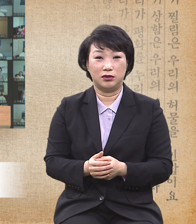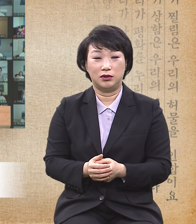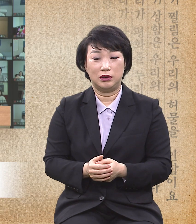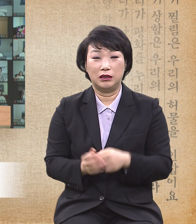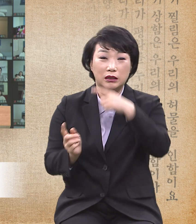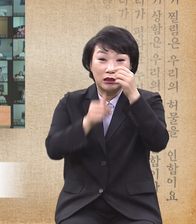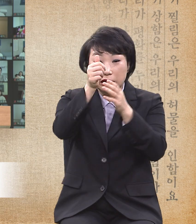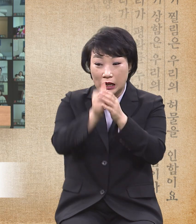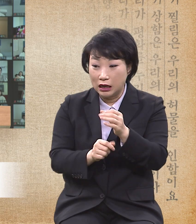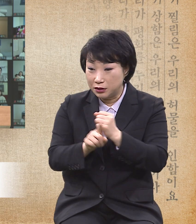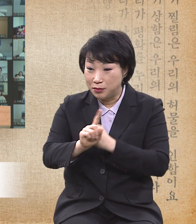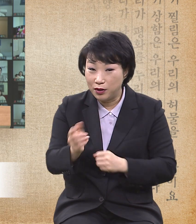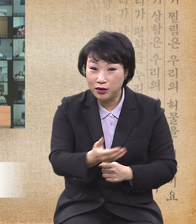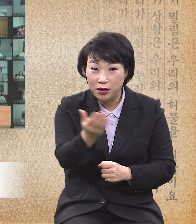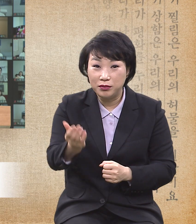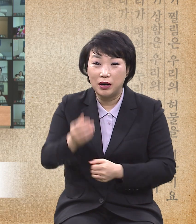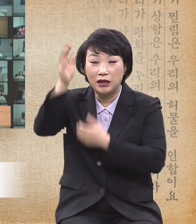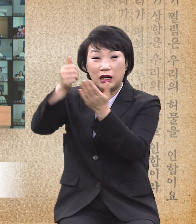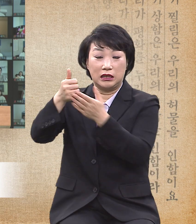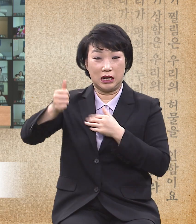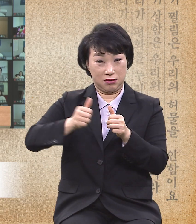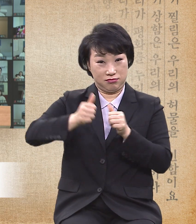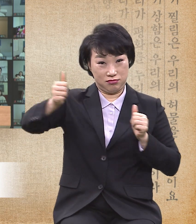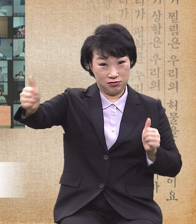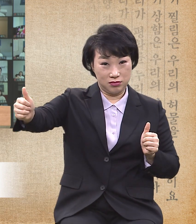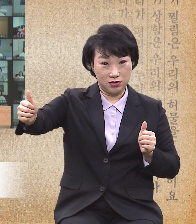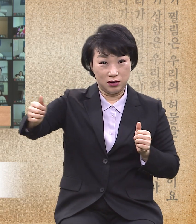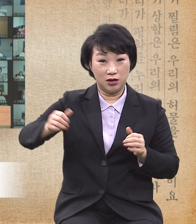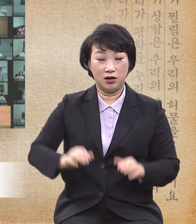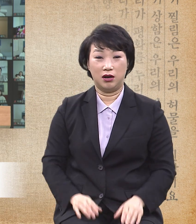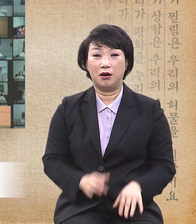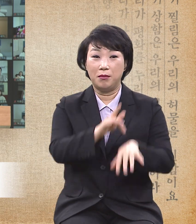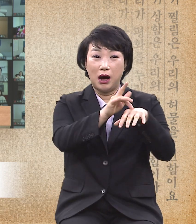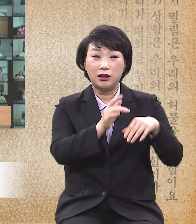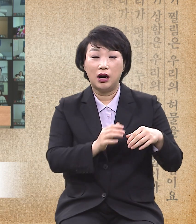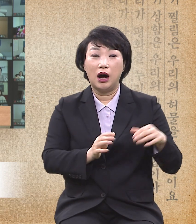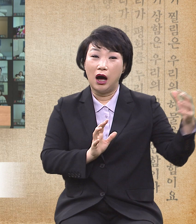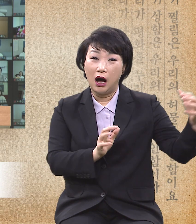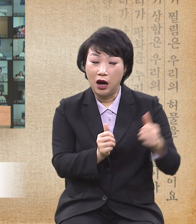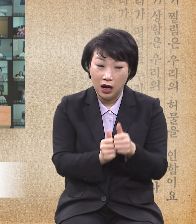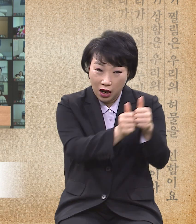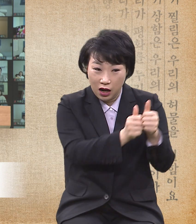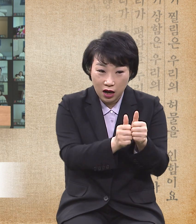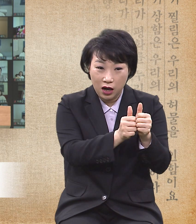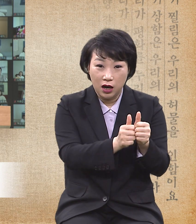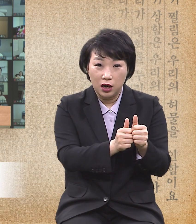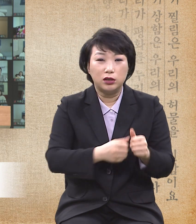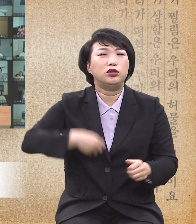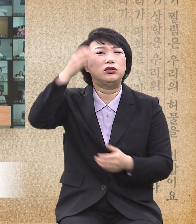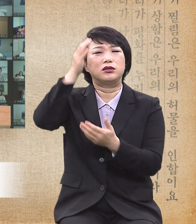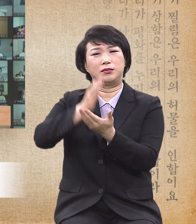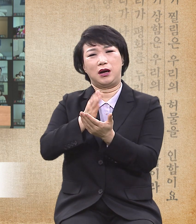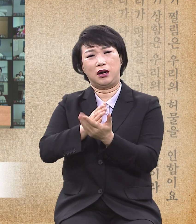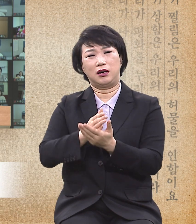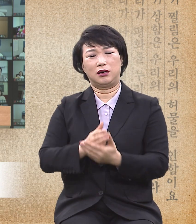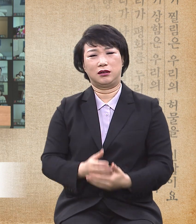알아요? 하나님과 나 분리될 때 마귀와 하나 된다는 사실을 잊지 말라고